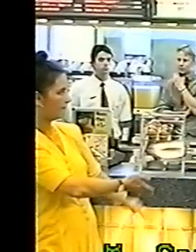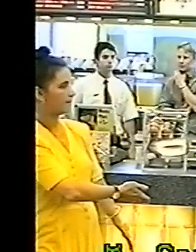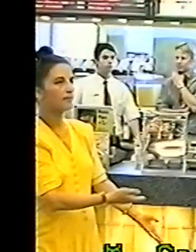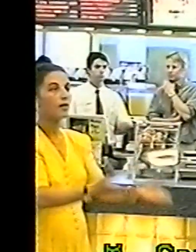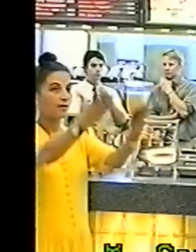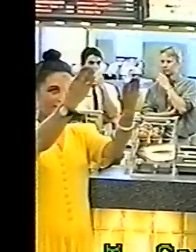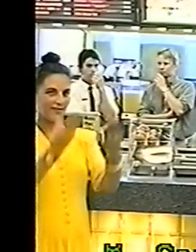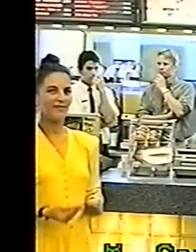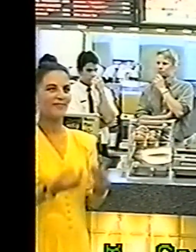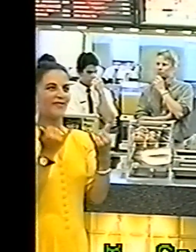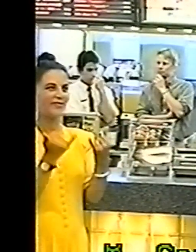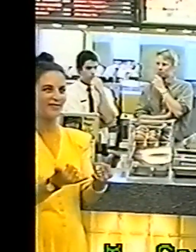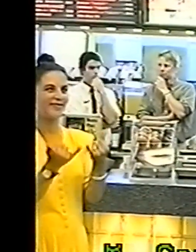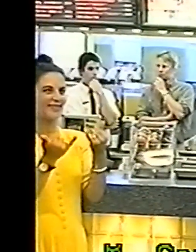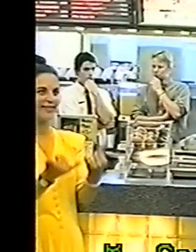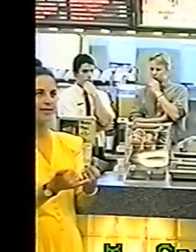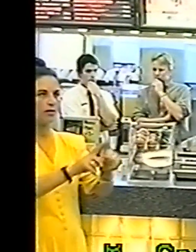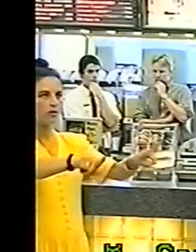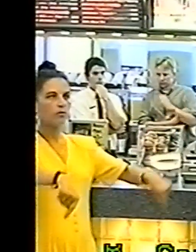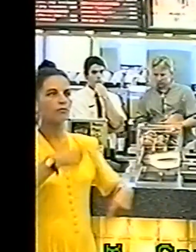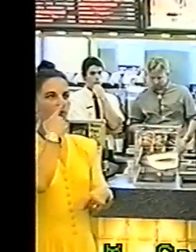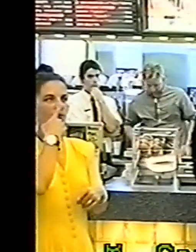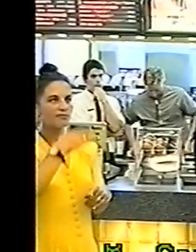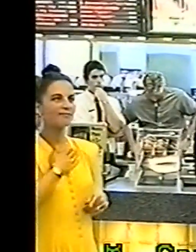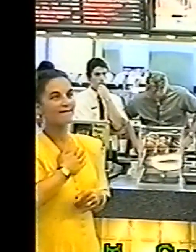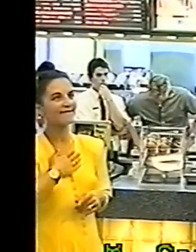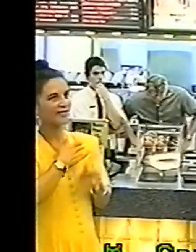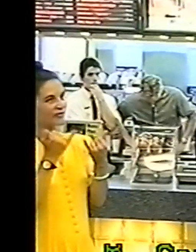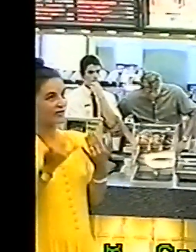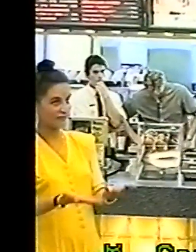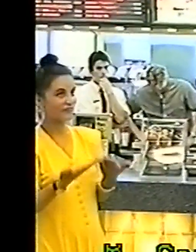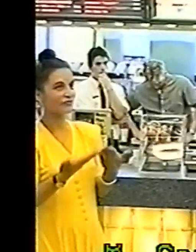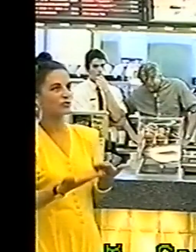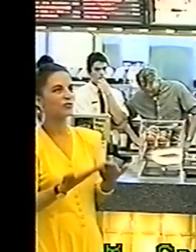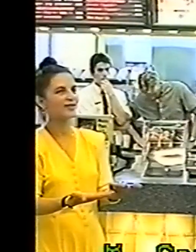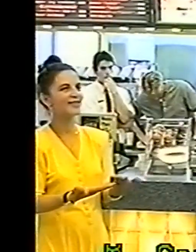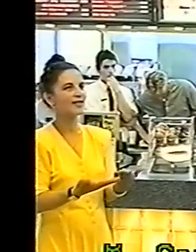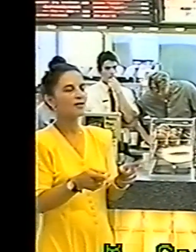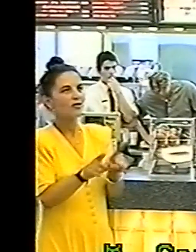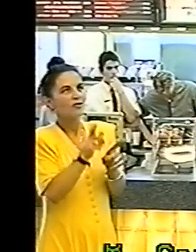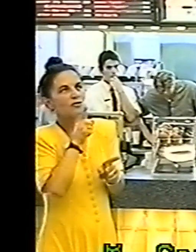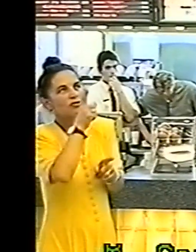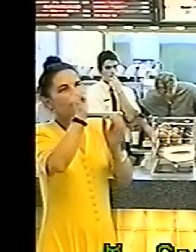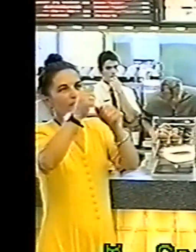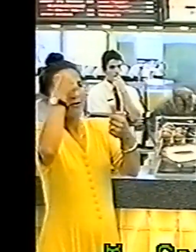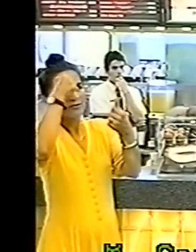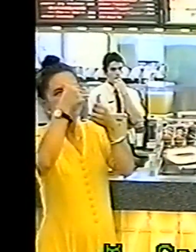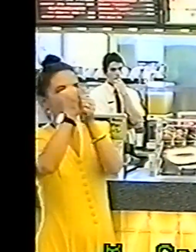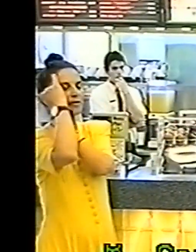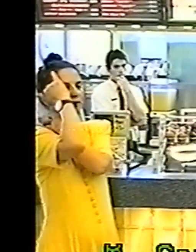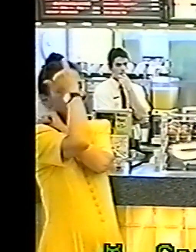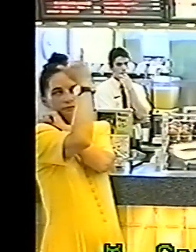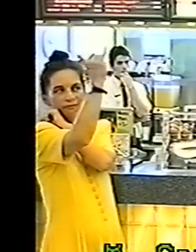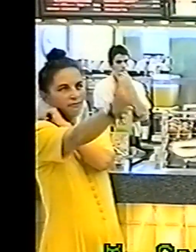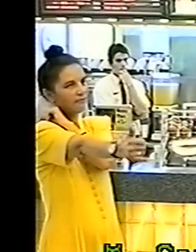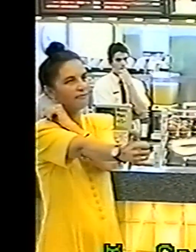Bienvenue ici. Pour nous, c'est particulièrement réjouissant aujourd'hui. C'est un jour qui restera gravé dans nos mémoires.